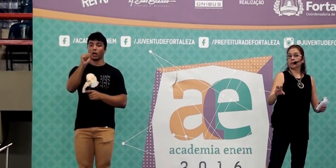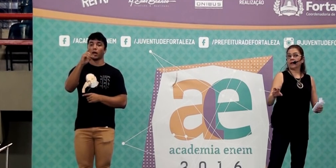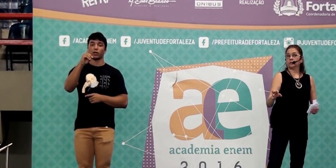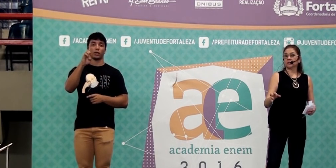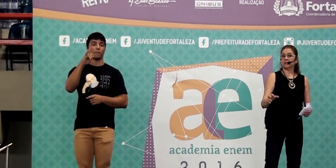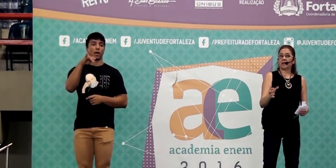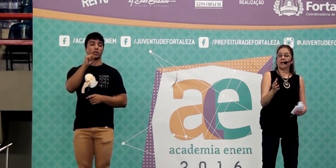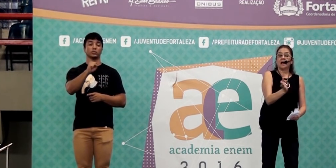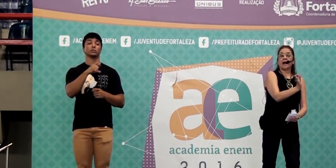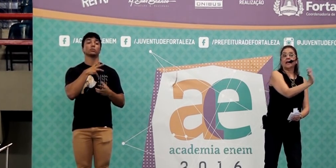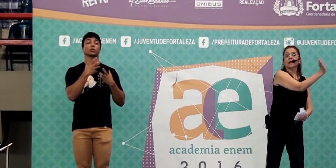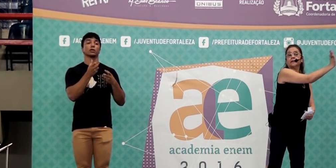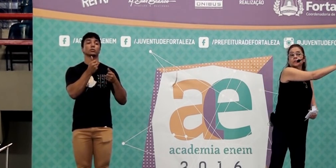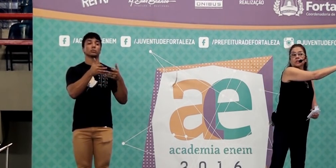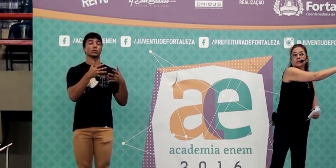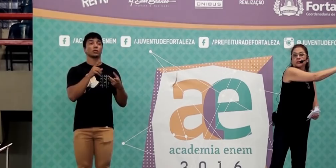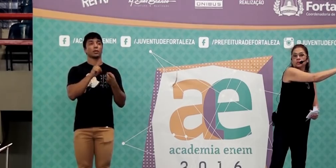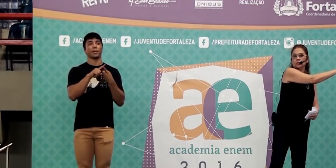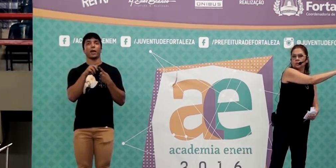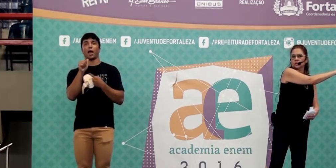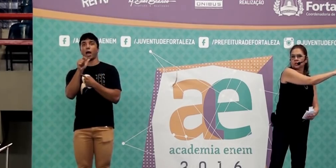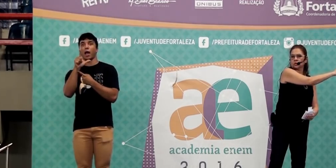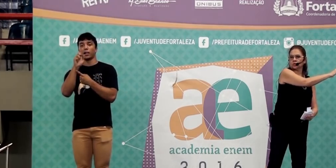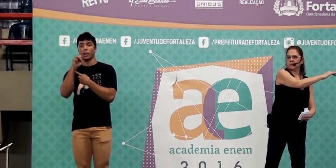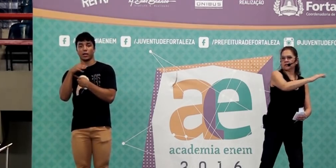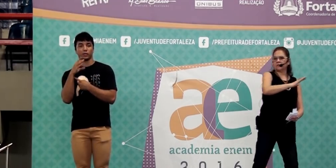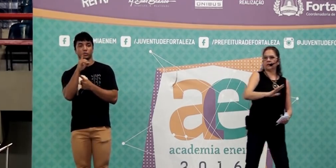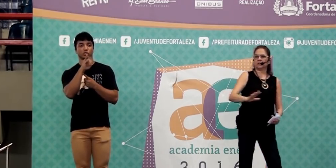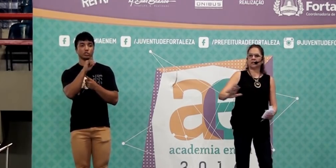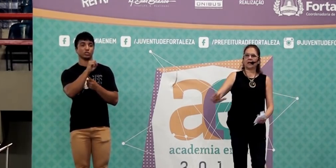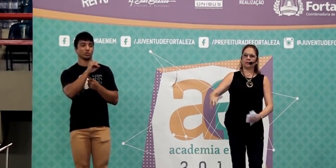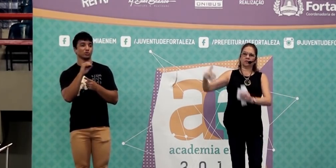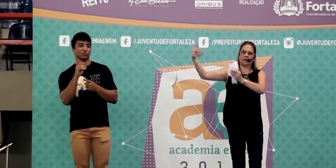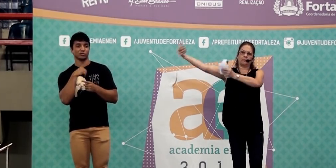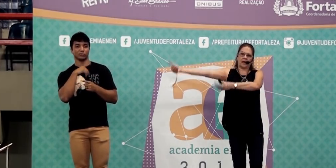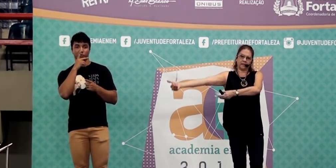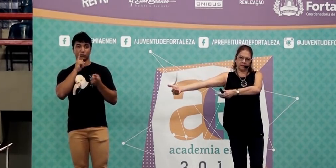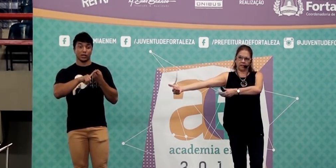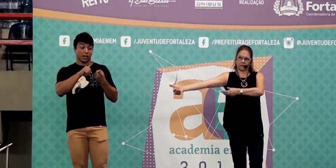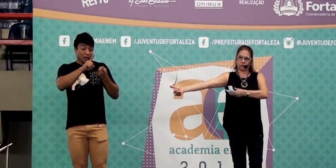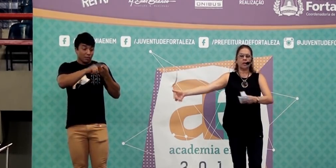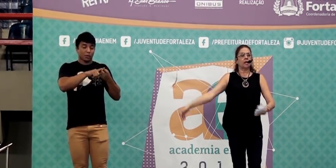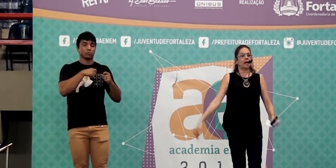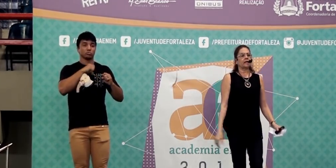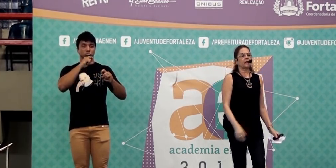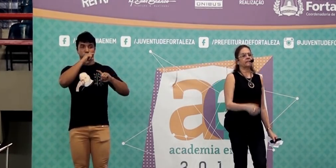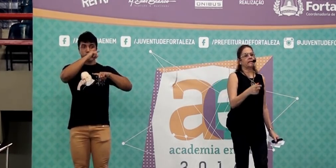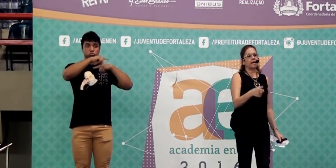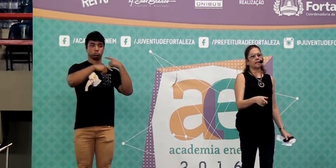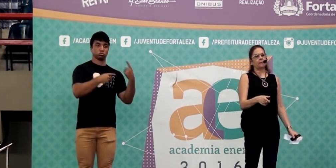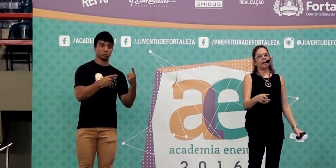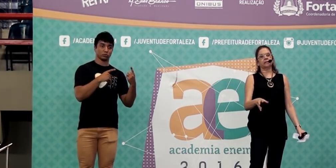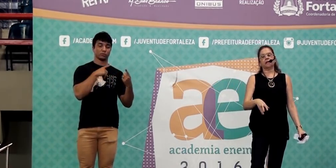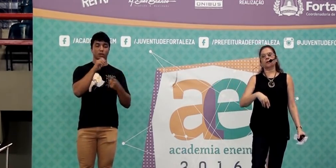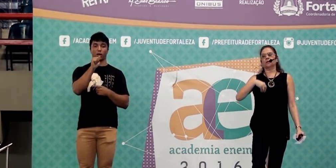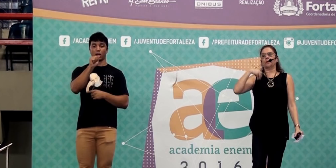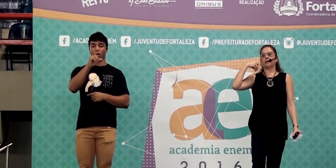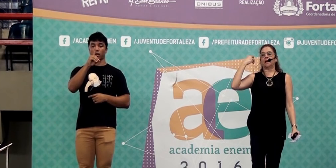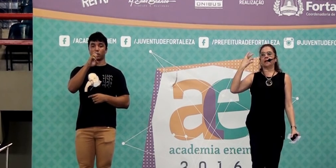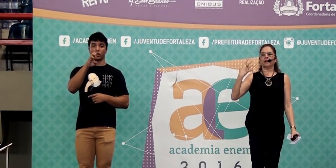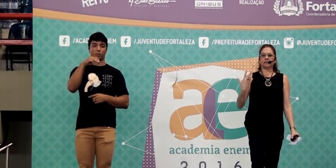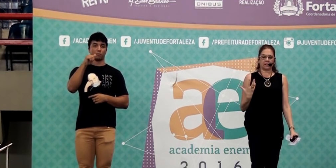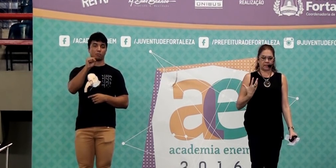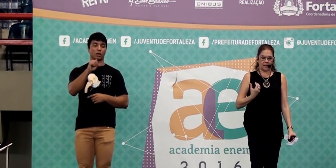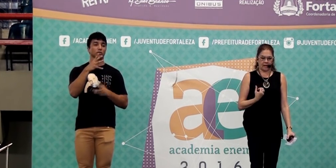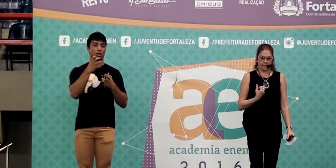ademais quando eu quero dizer, além disso, de tudo isso que foi citado, tem mais isso. Aí esse ademais é quando eu